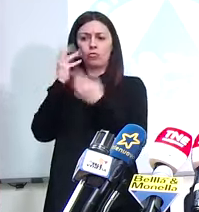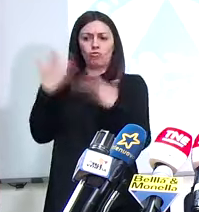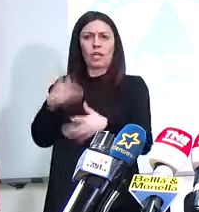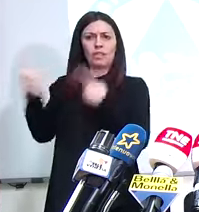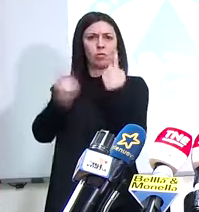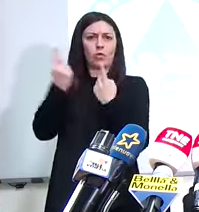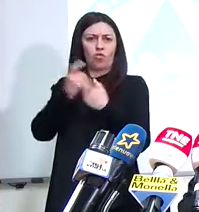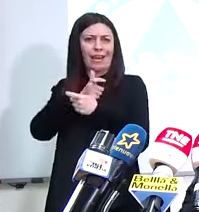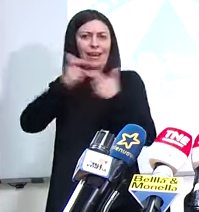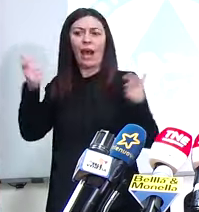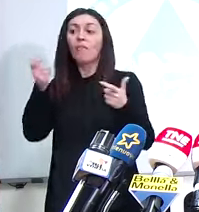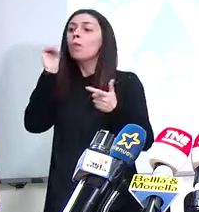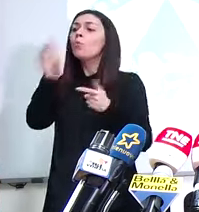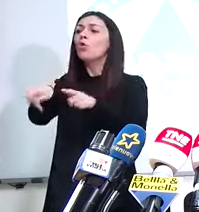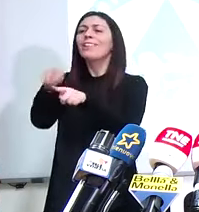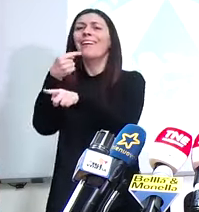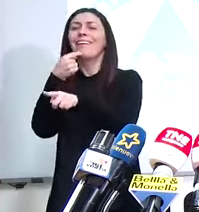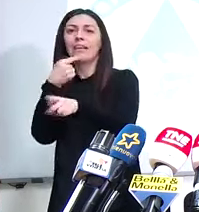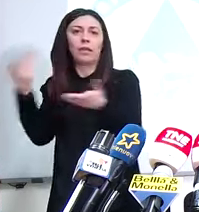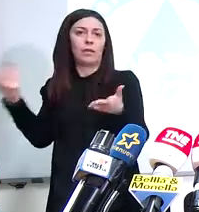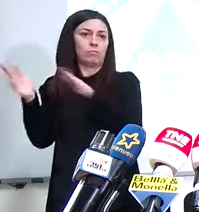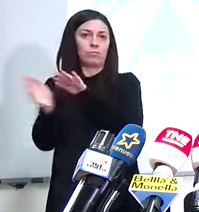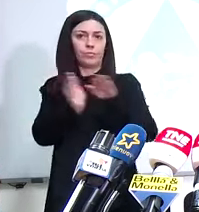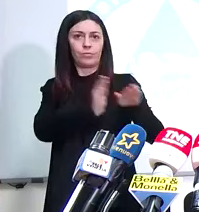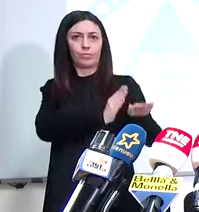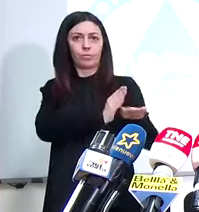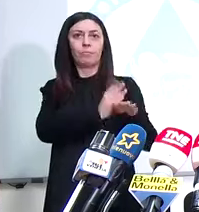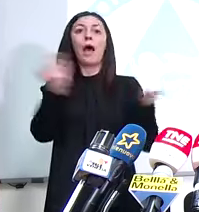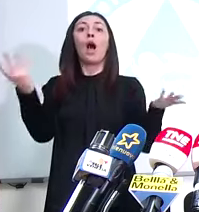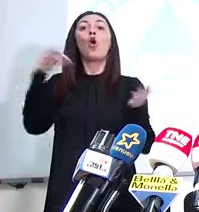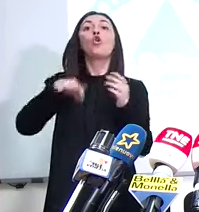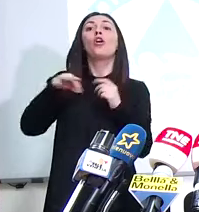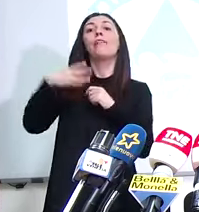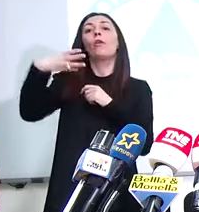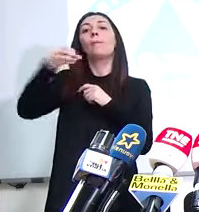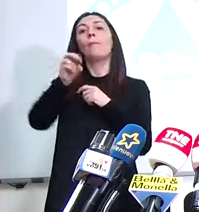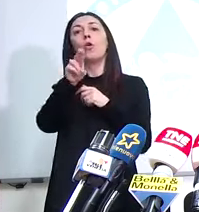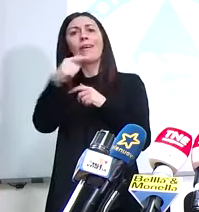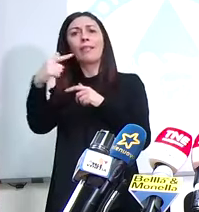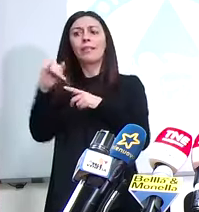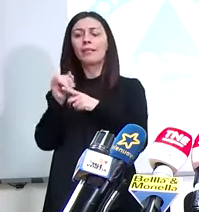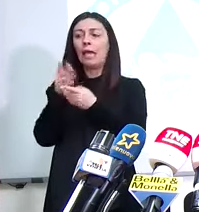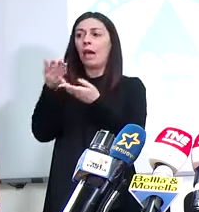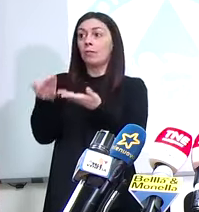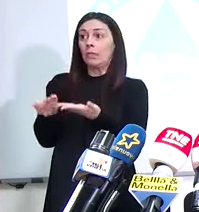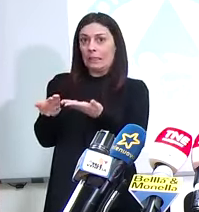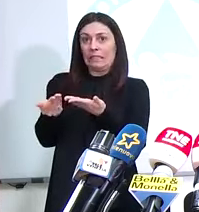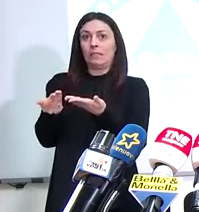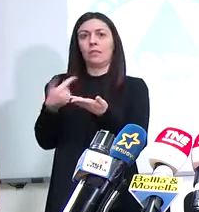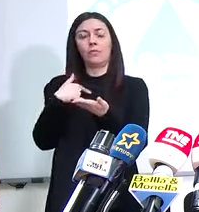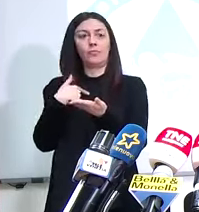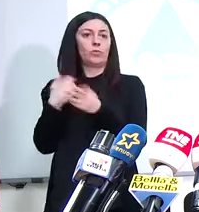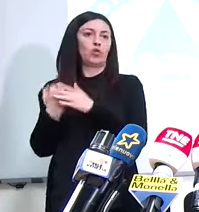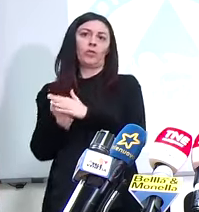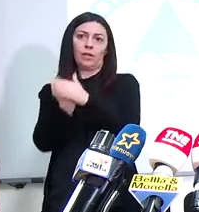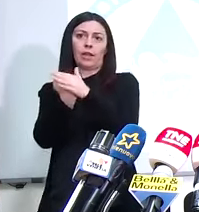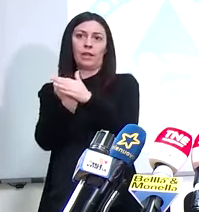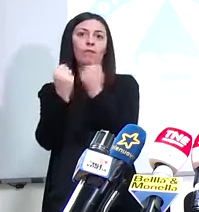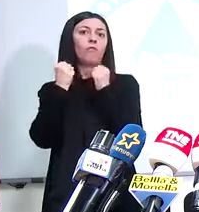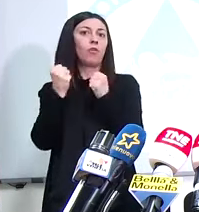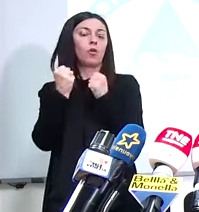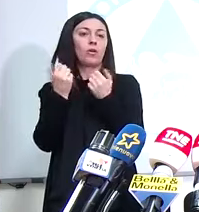se poi è destinata all onorevole moretti questa fase di intimidazione ha comunque tutta la mia solidarietà ma ci mancherebbe